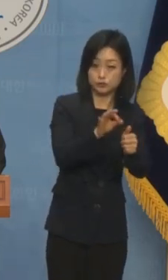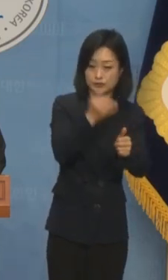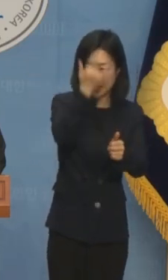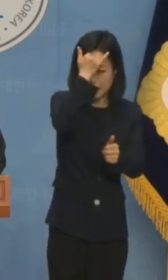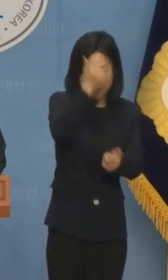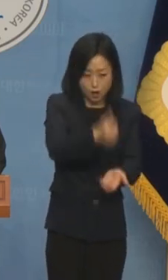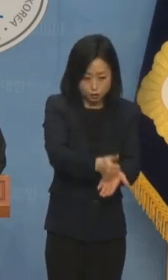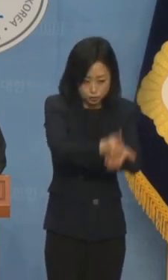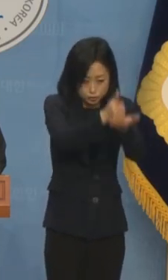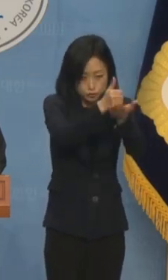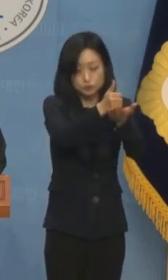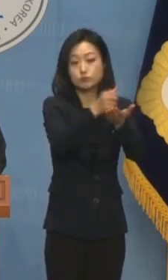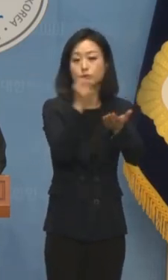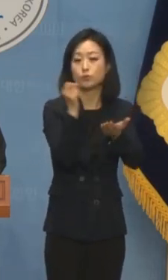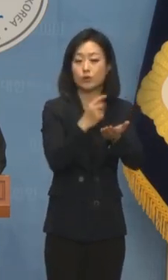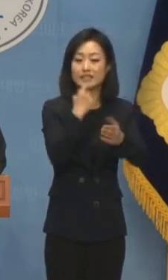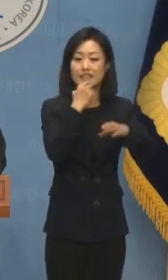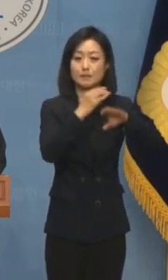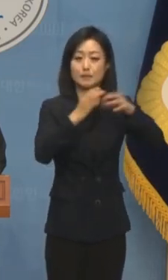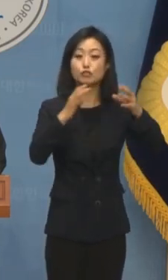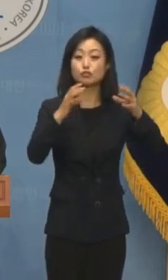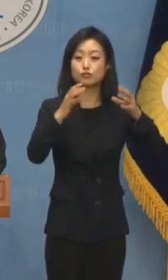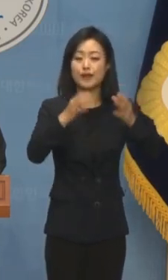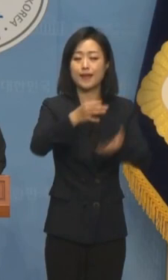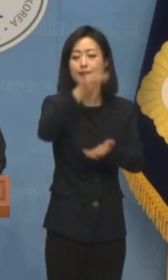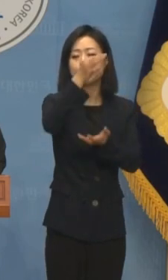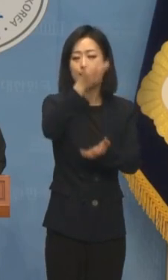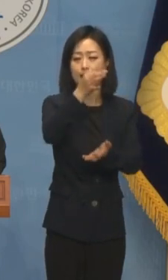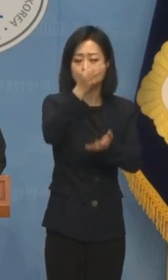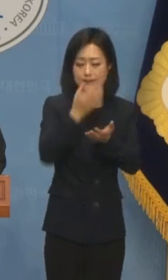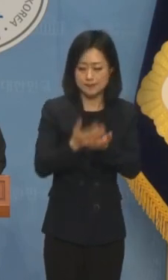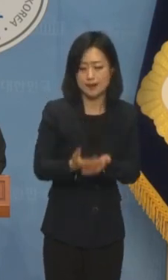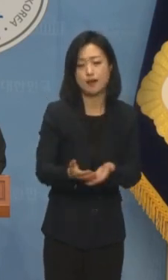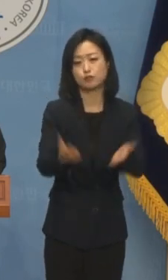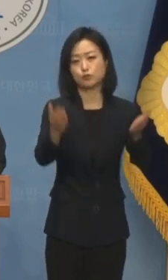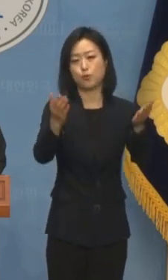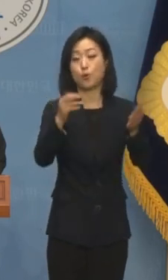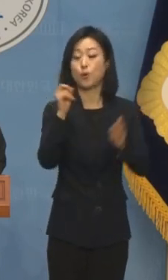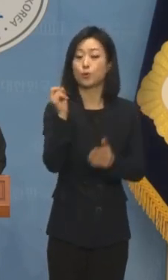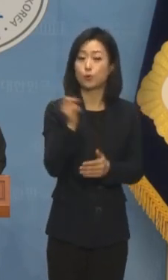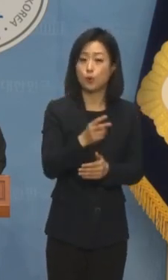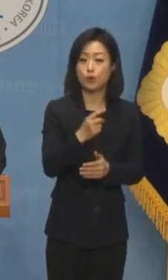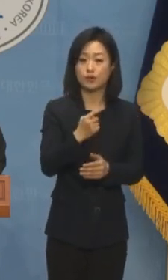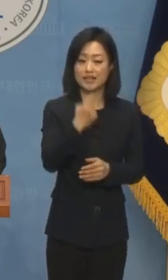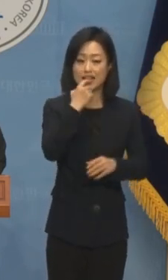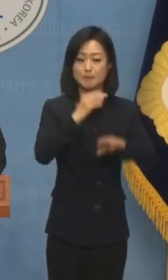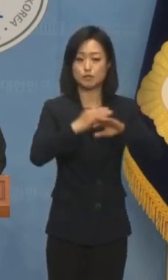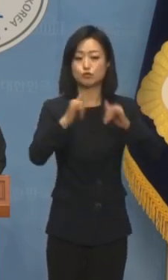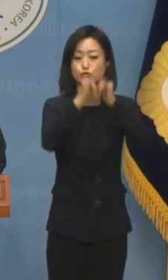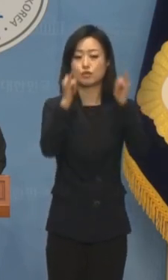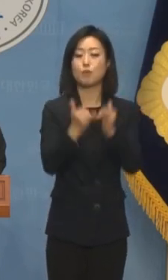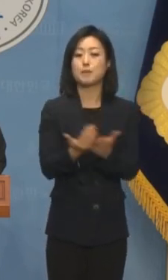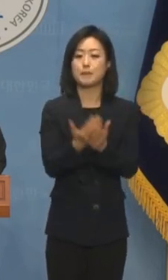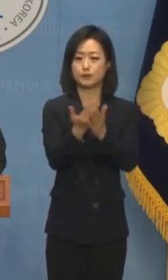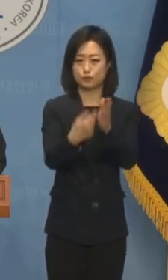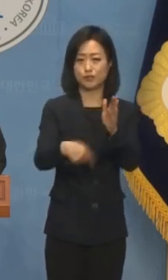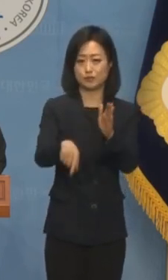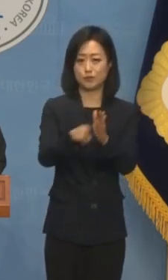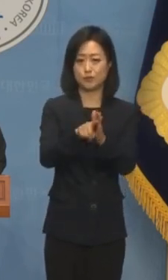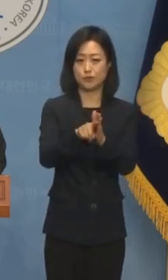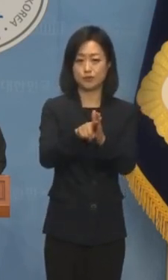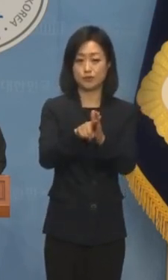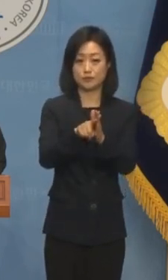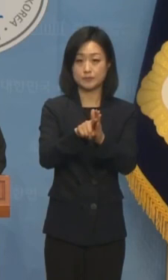아니라 민주주의의 숭고한 가치를 널리 알리고 민주사회 발전을 위해서라도